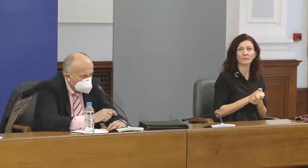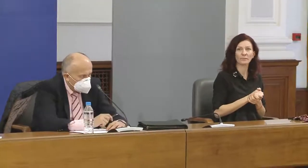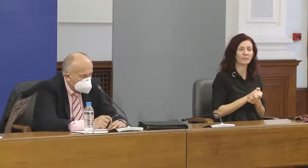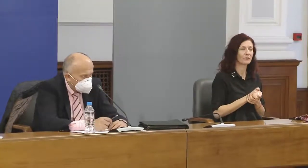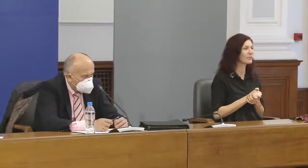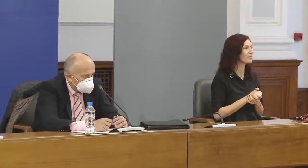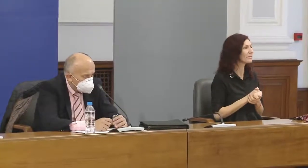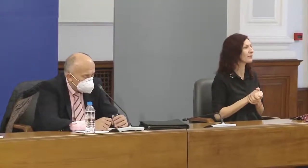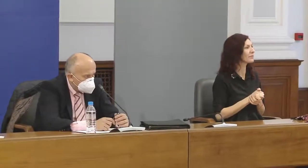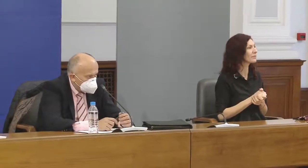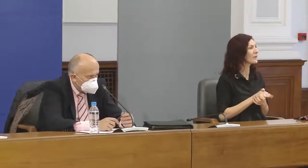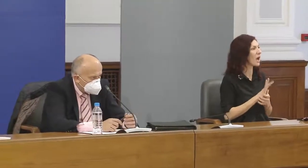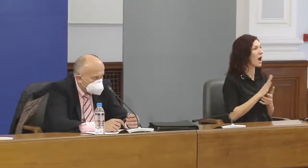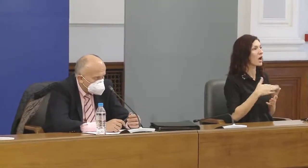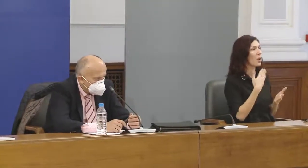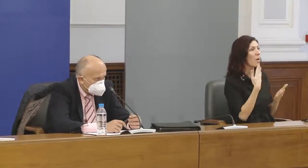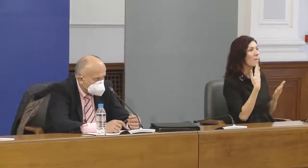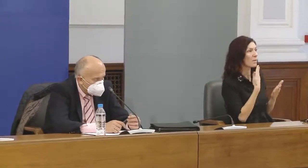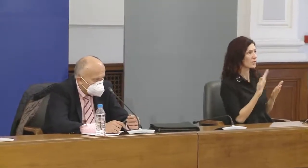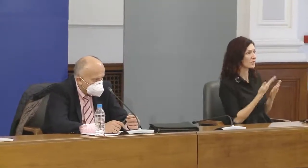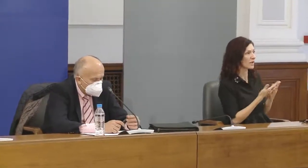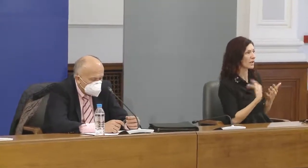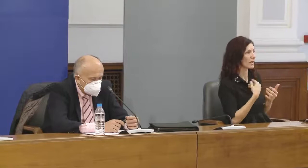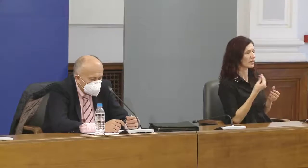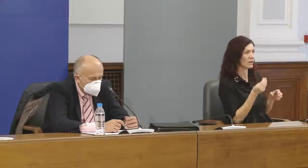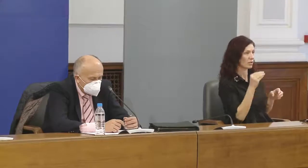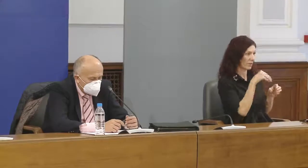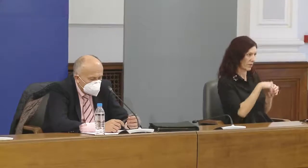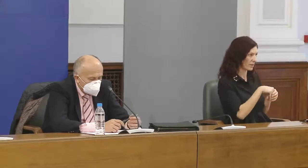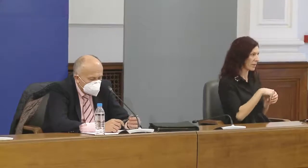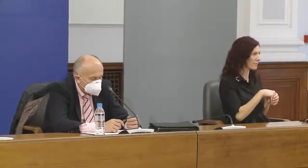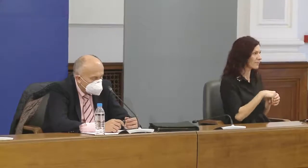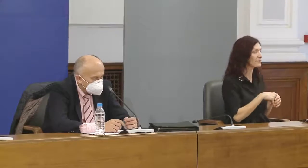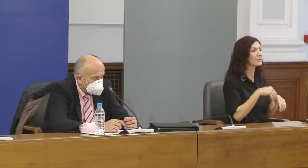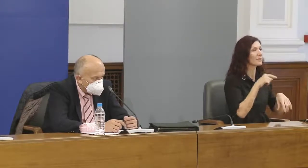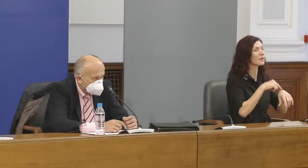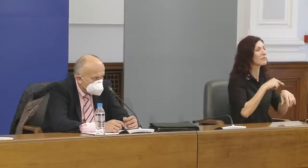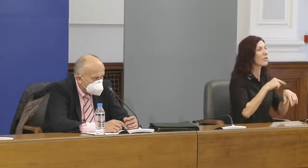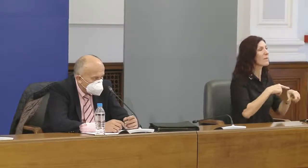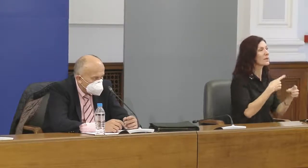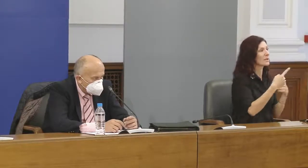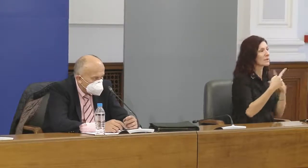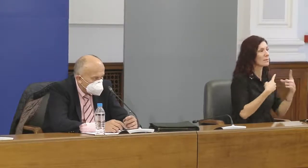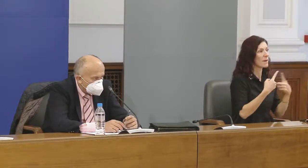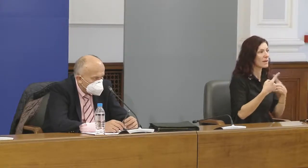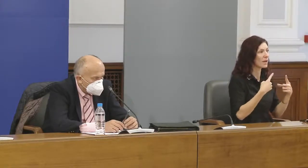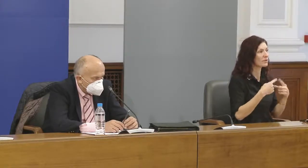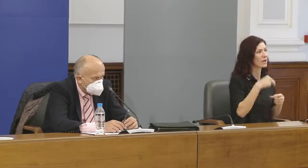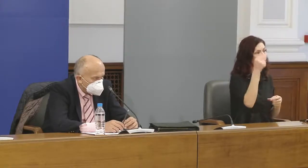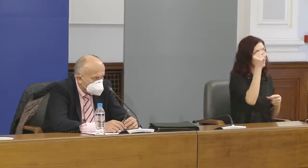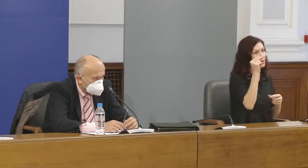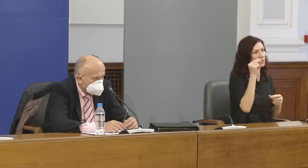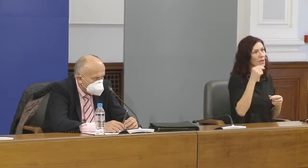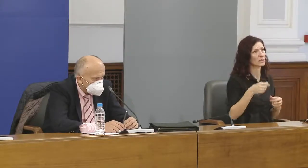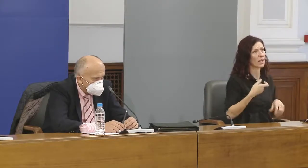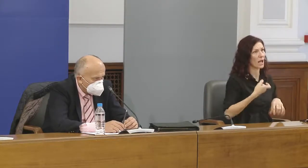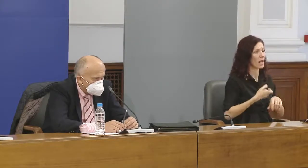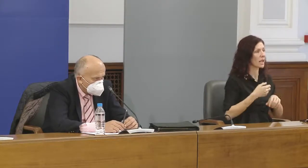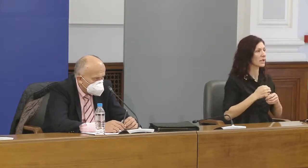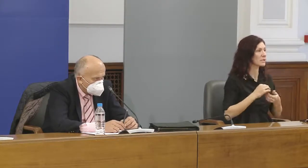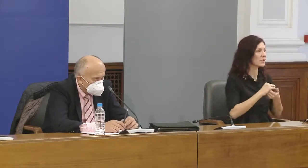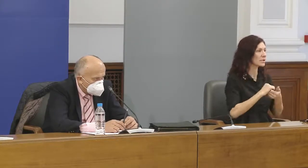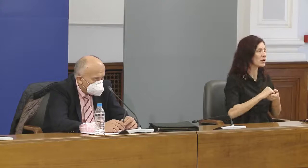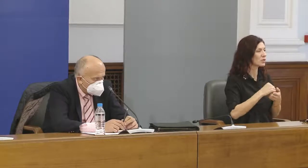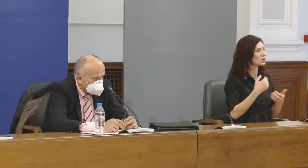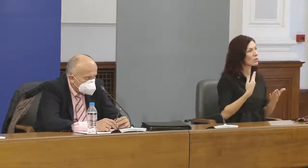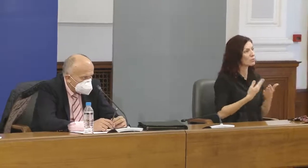Ако позволите, само да кажа, че ние в момента сме в преговори с Български лекарски съюз относно тестовете,